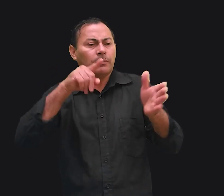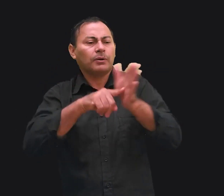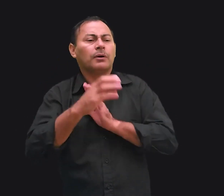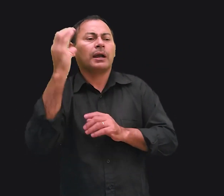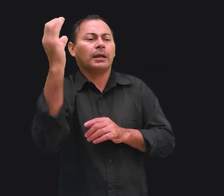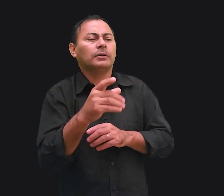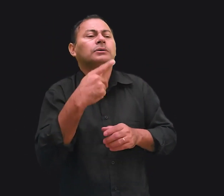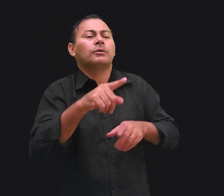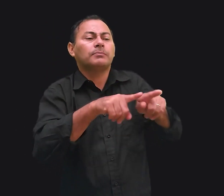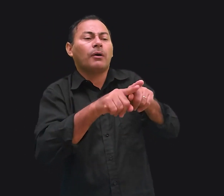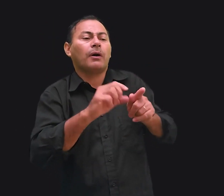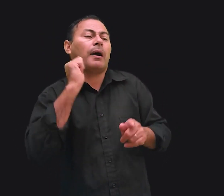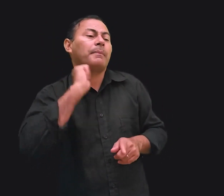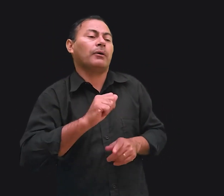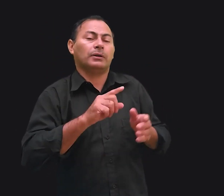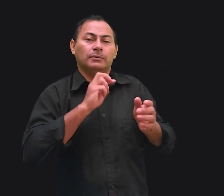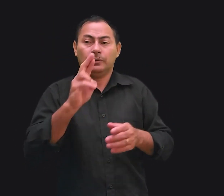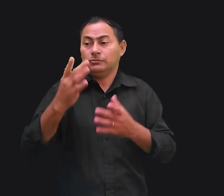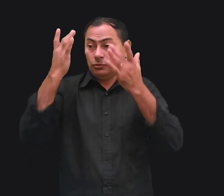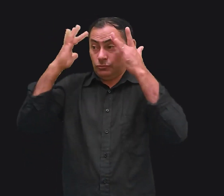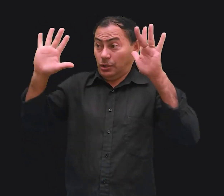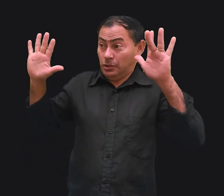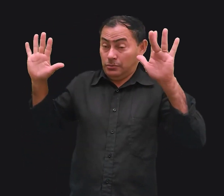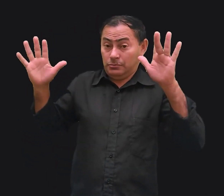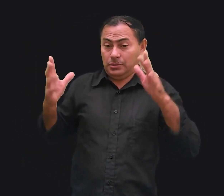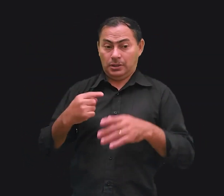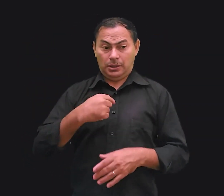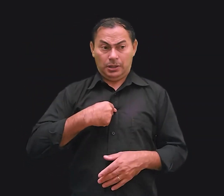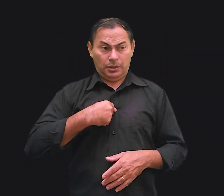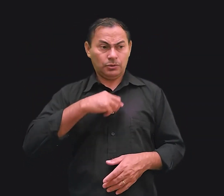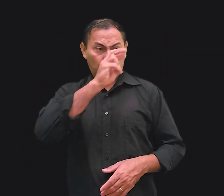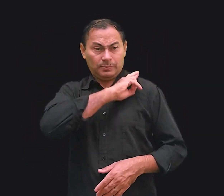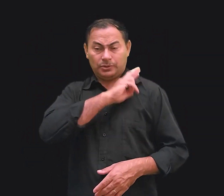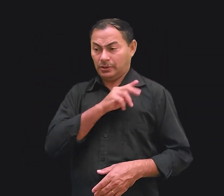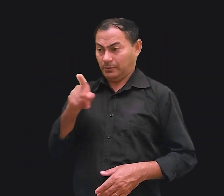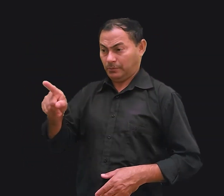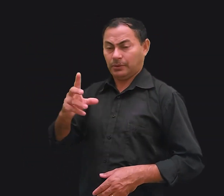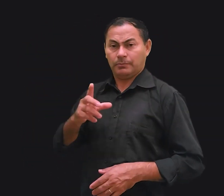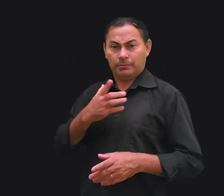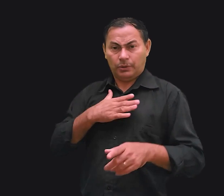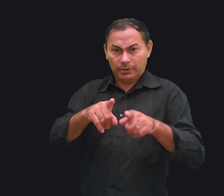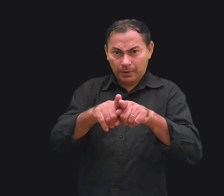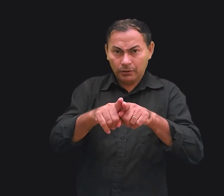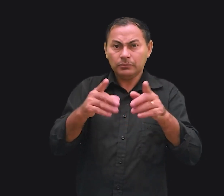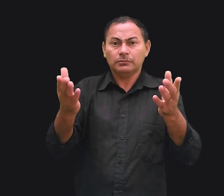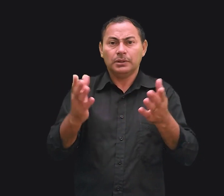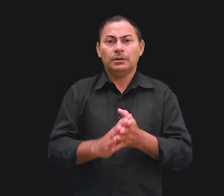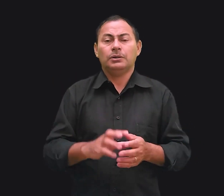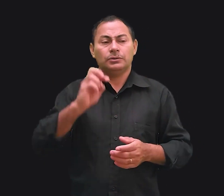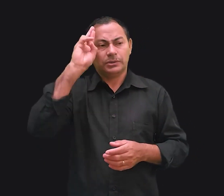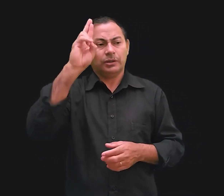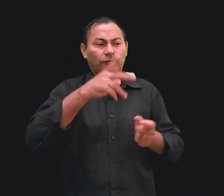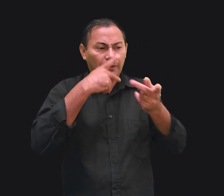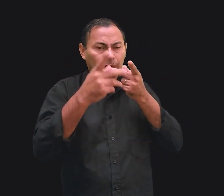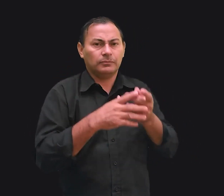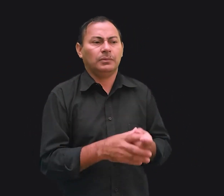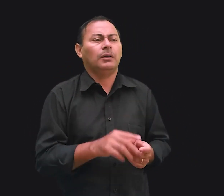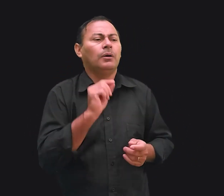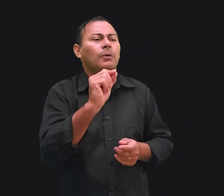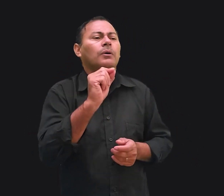seu irmão Abel? E respondeu ele, não sei. Sou eu responsável por meu irmão? Disse o Senhor,